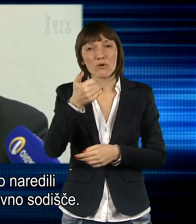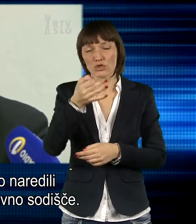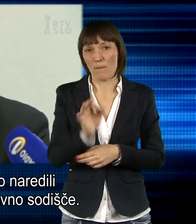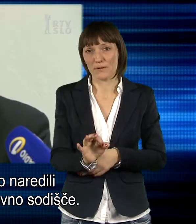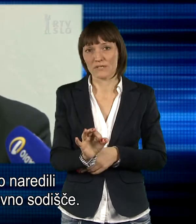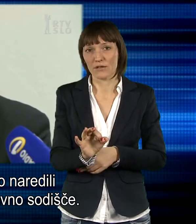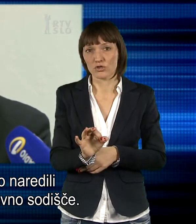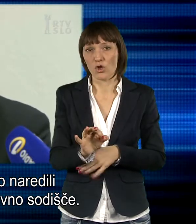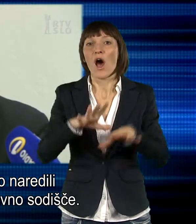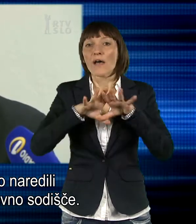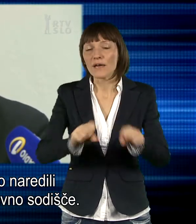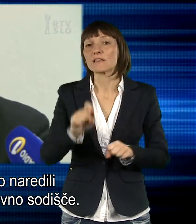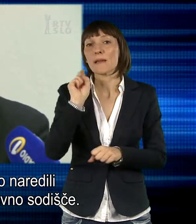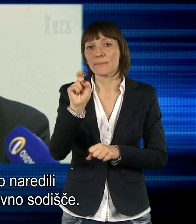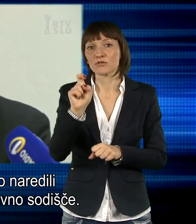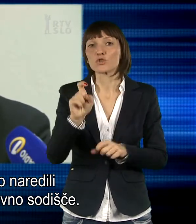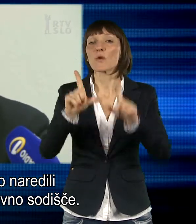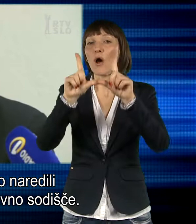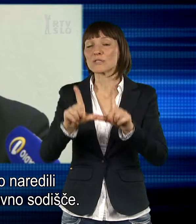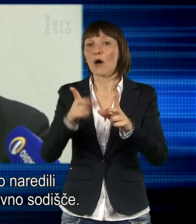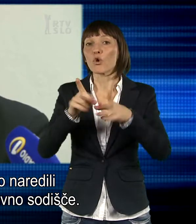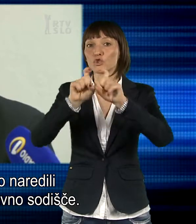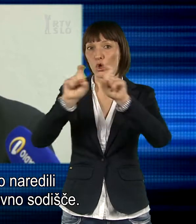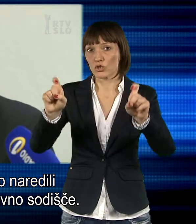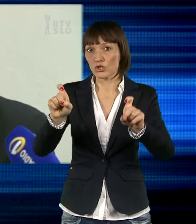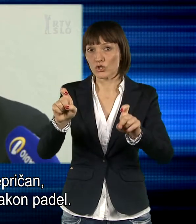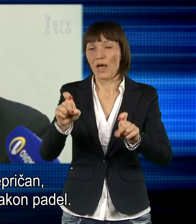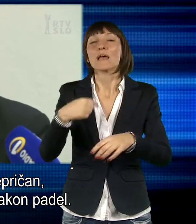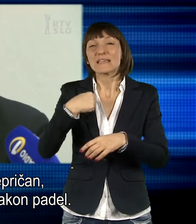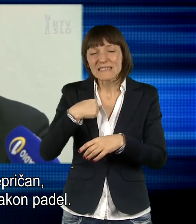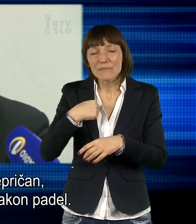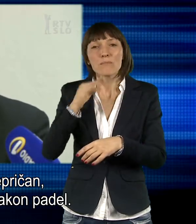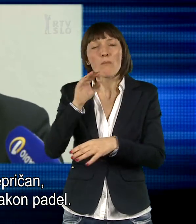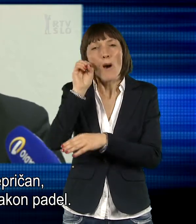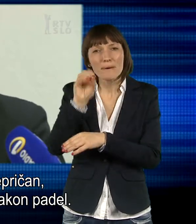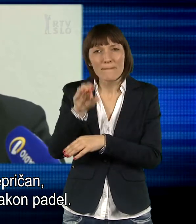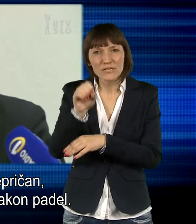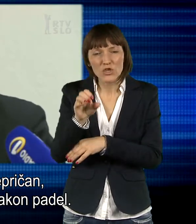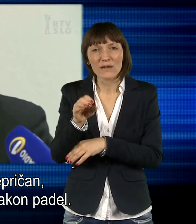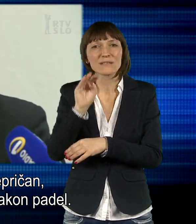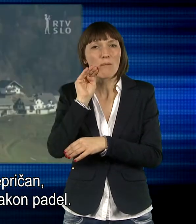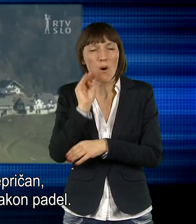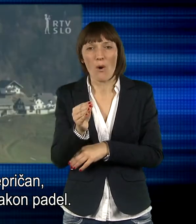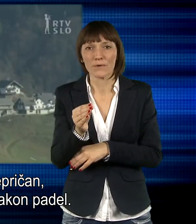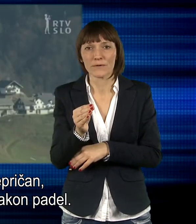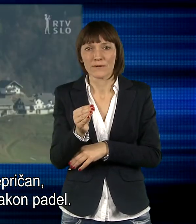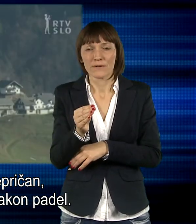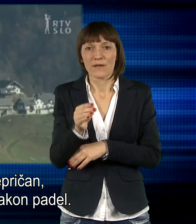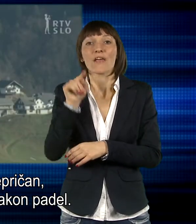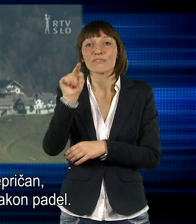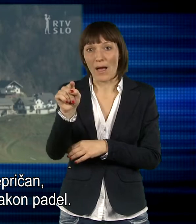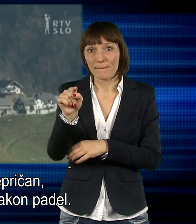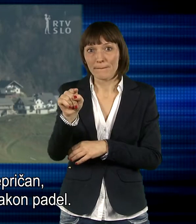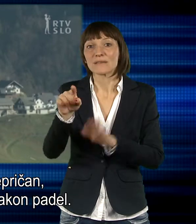gotovo naredili pritožbo na ustavno sodišče in sem prepričan, da bo